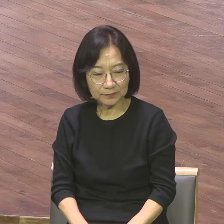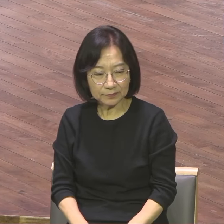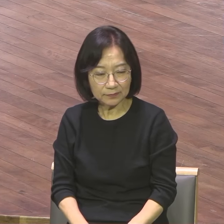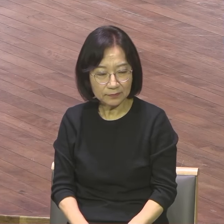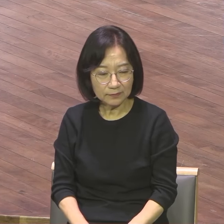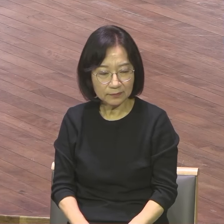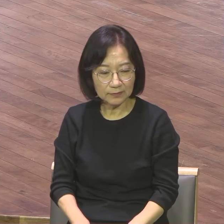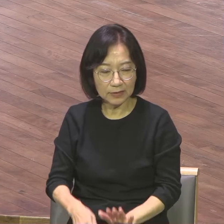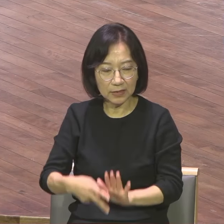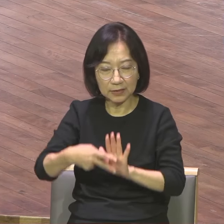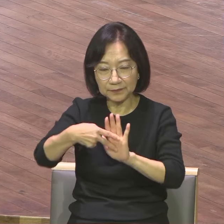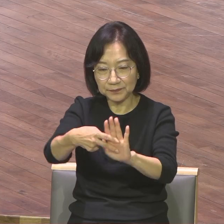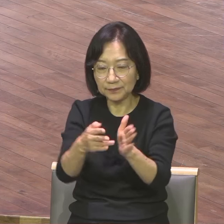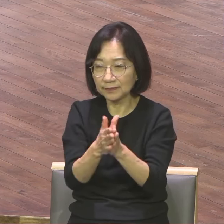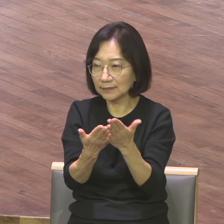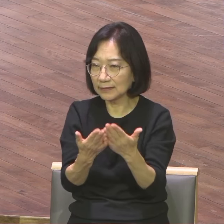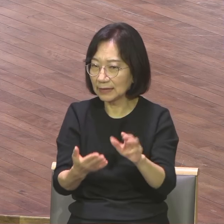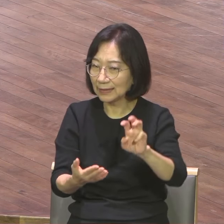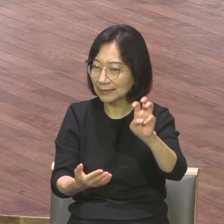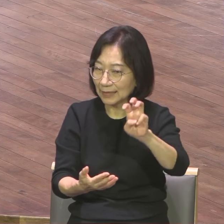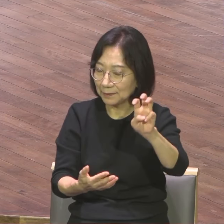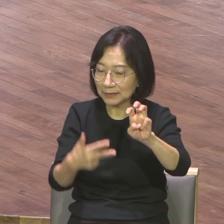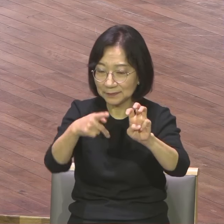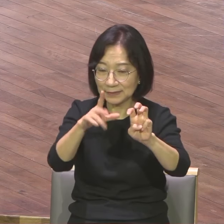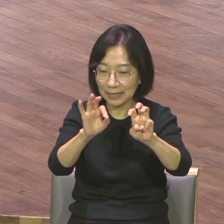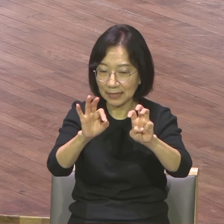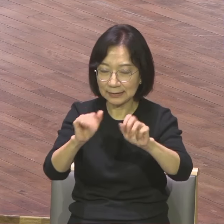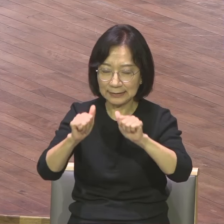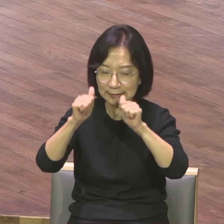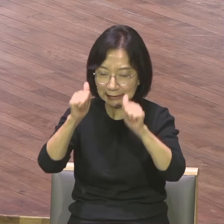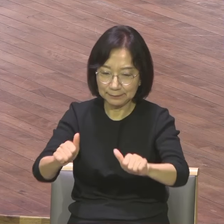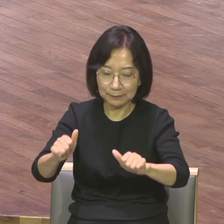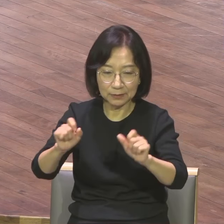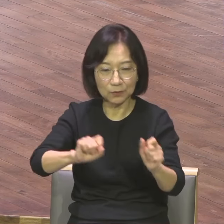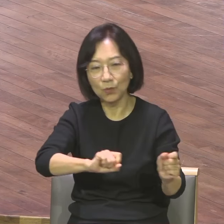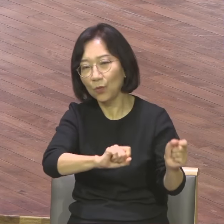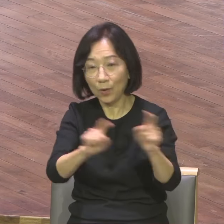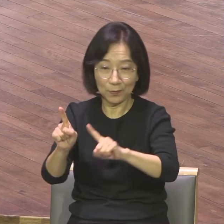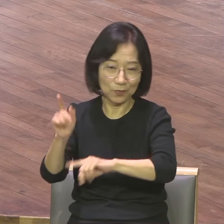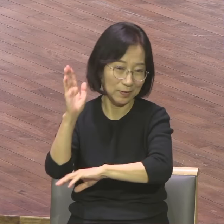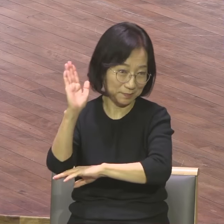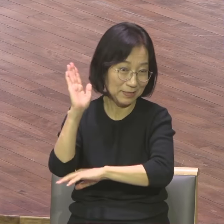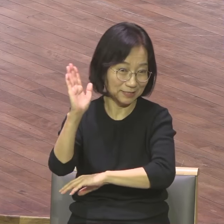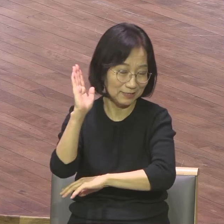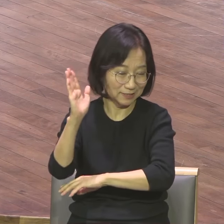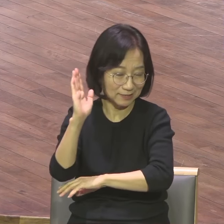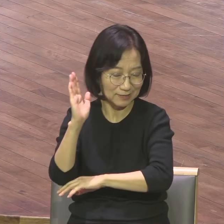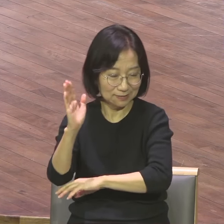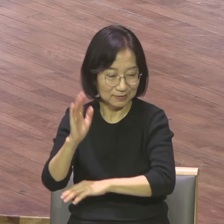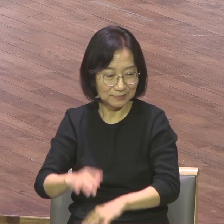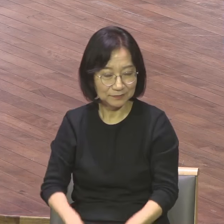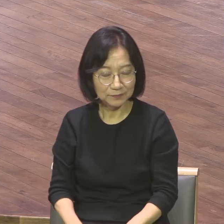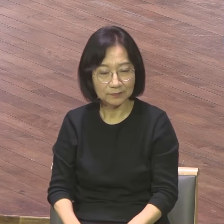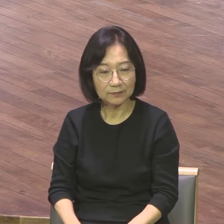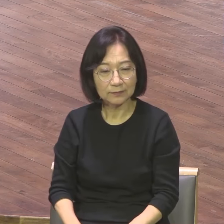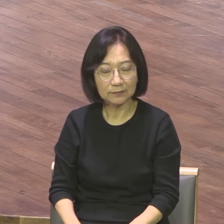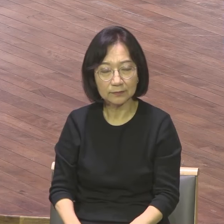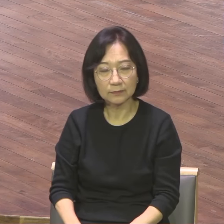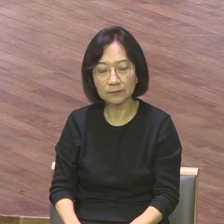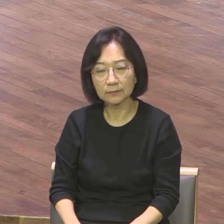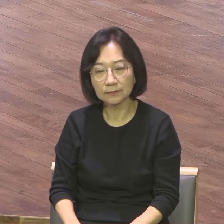이사야 30장의 심판과 회복의 메시지가 동시에 담긴 것은요, 바로 택한 백성에